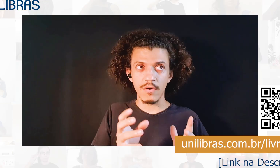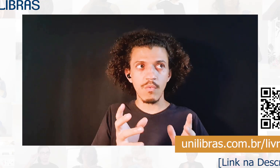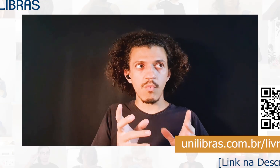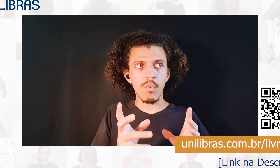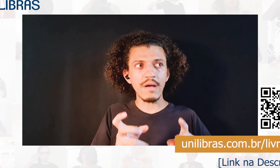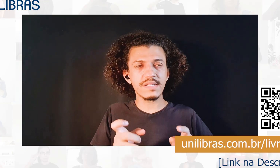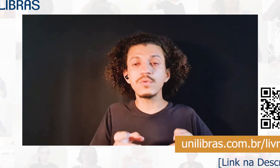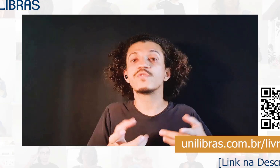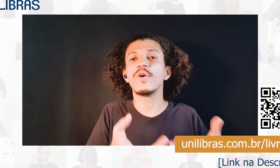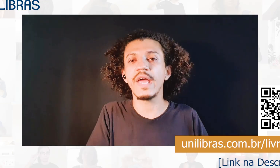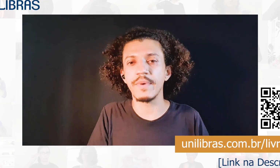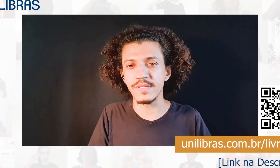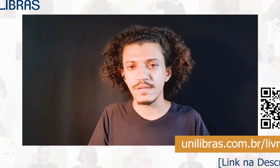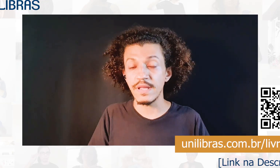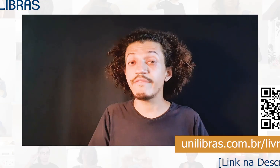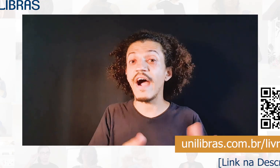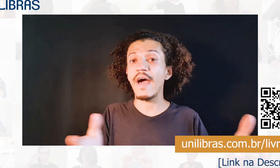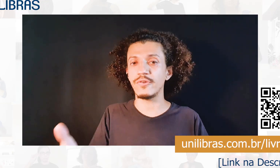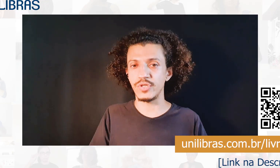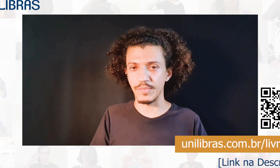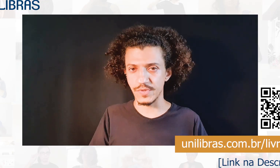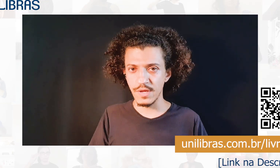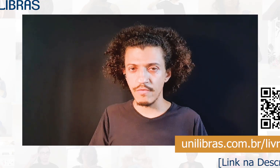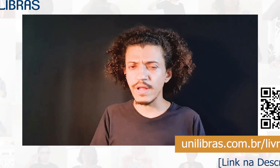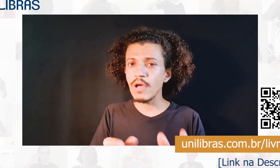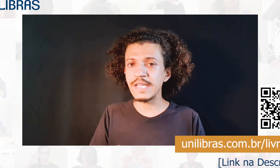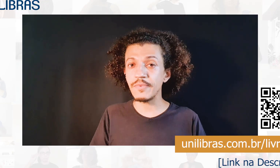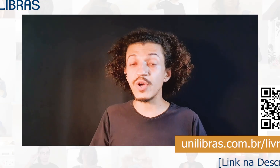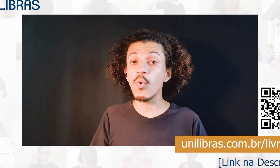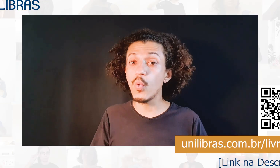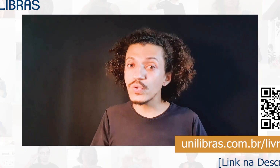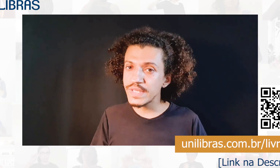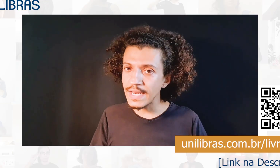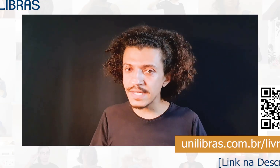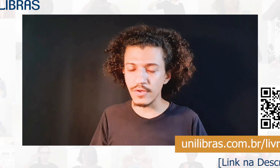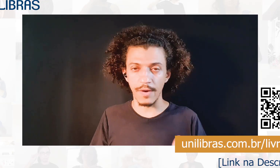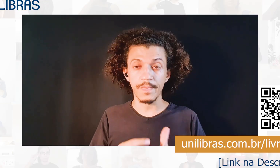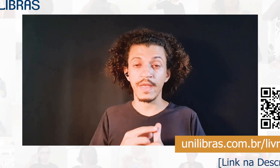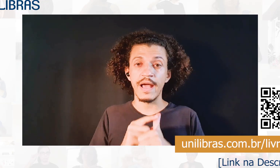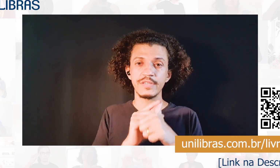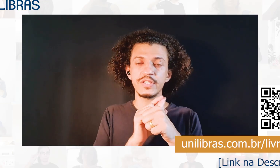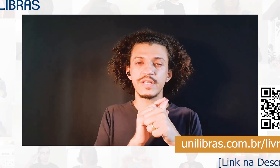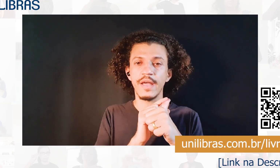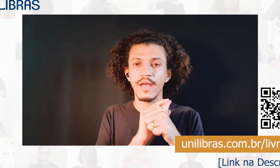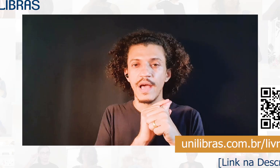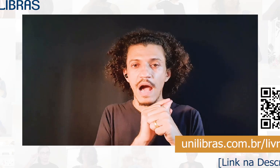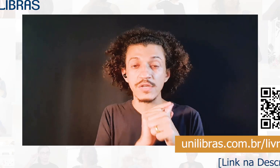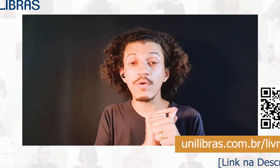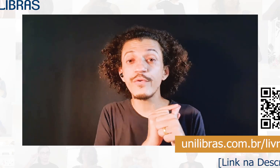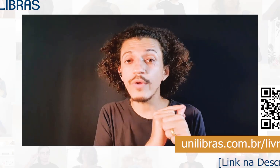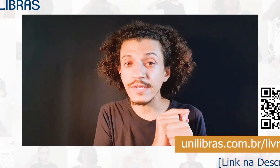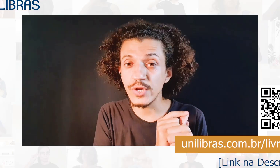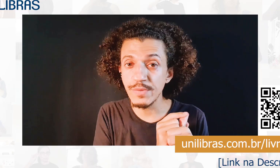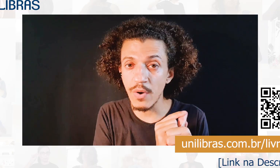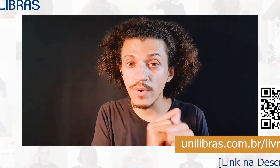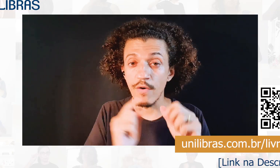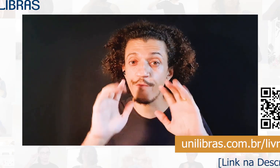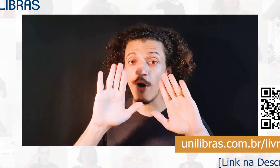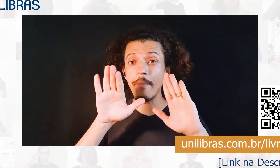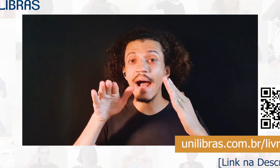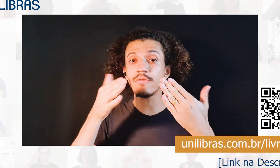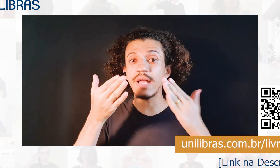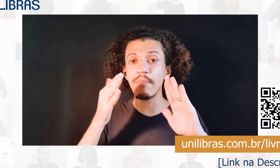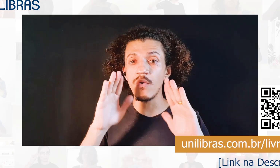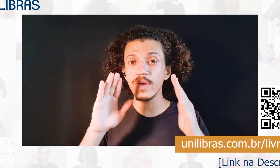sinais, quais são os fonemas? Tem vários tipos. Vou dar um exemplo de alguns deles aqui. Ó. A gente tem as configurações de mão,